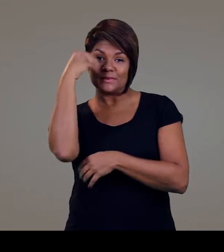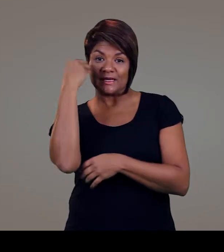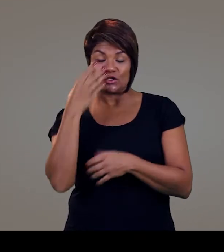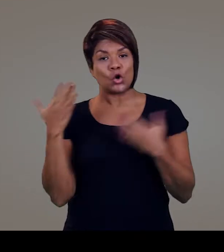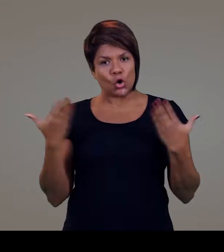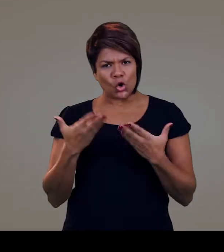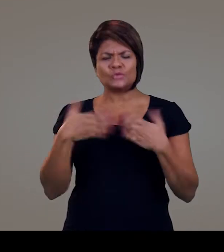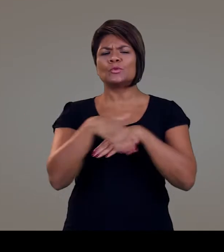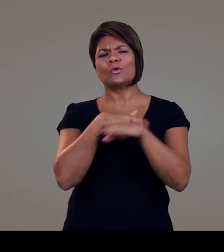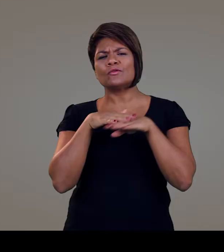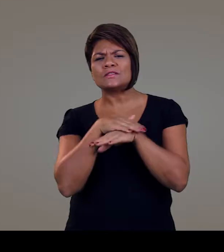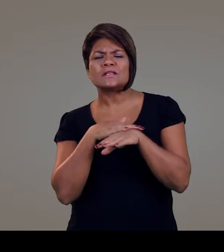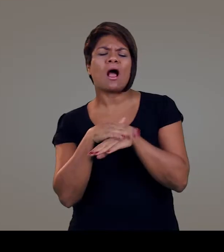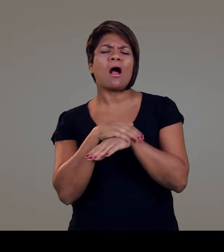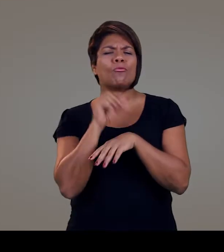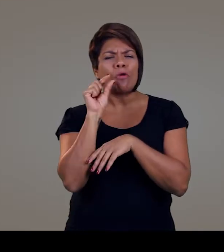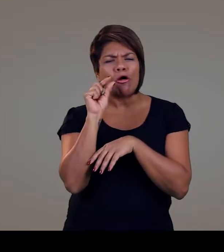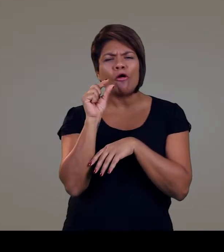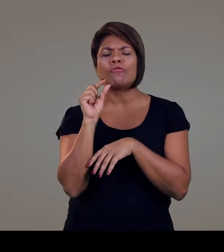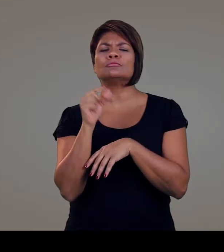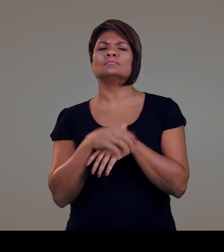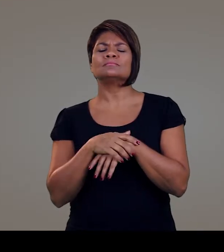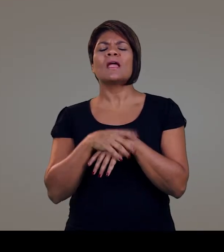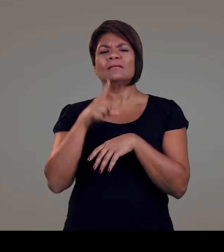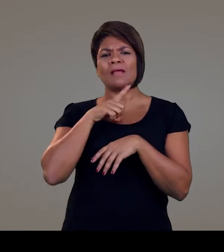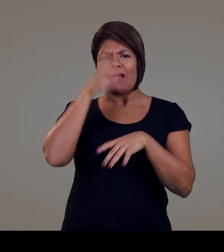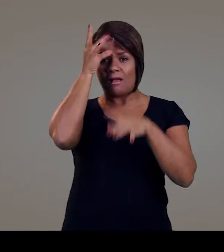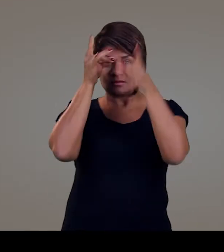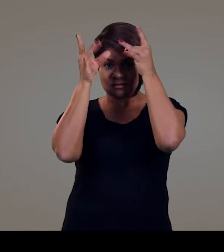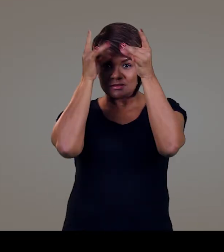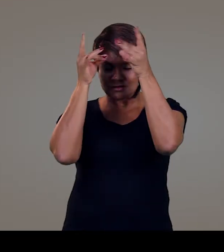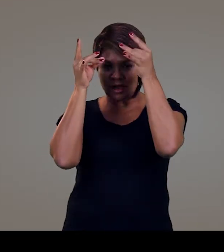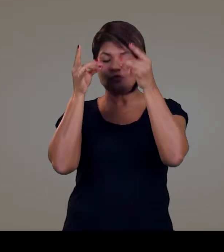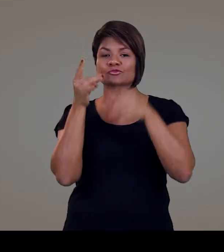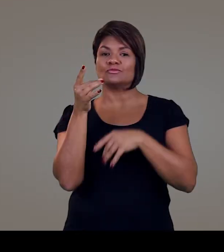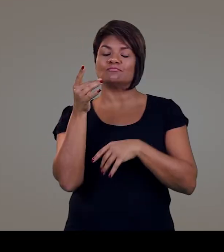aquisição e desenvolvimento de língua e linguagem da criança surda.